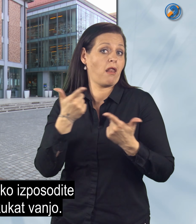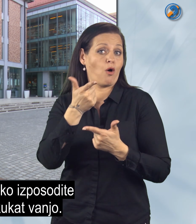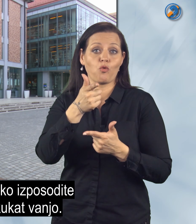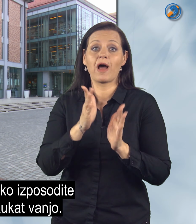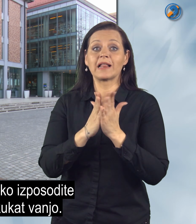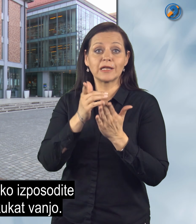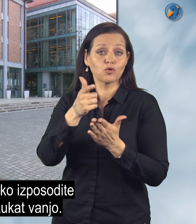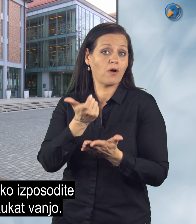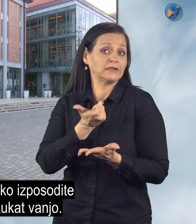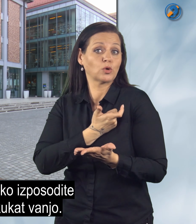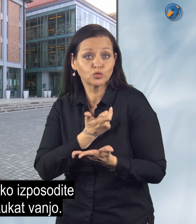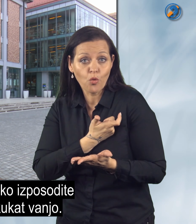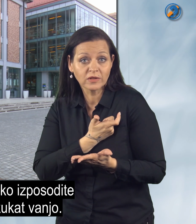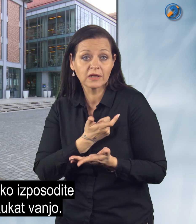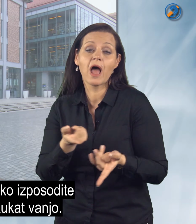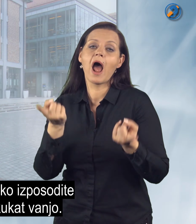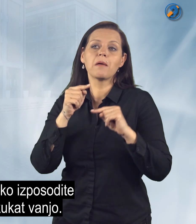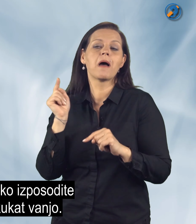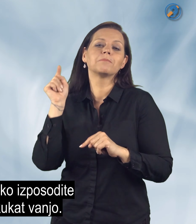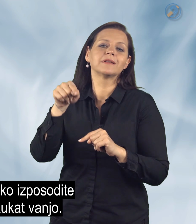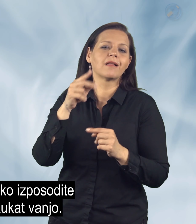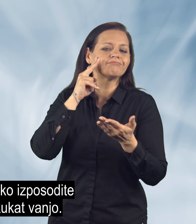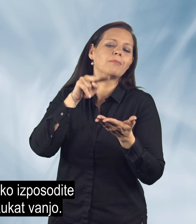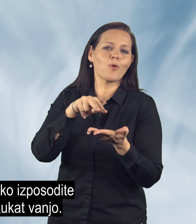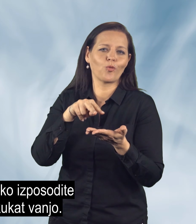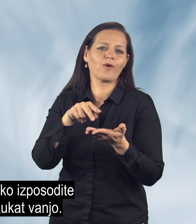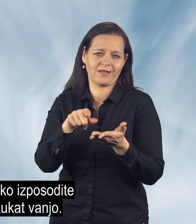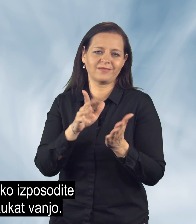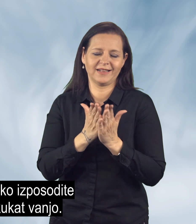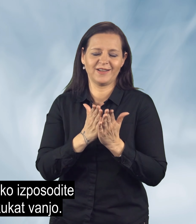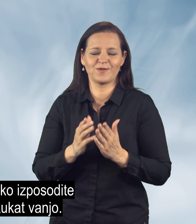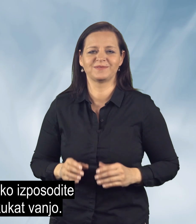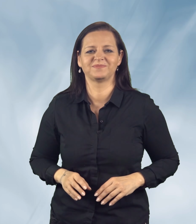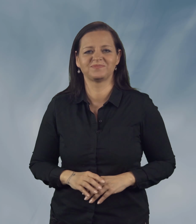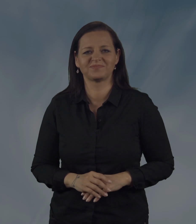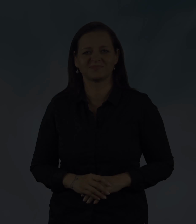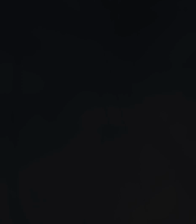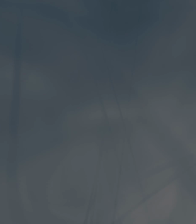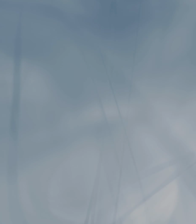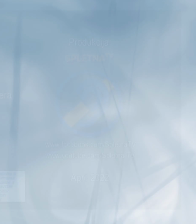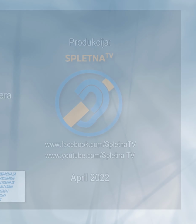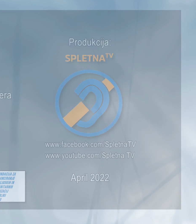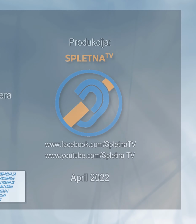kjer si knjigo lahko izposodite ali pridete pokukat vanjo.